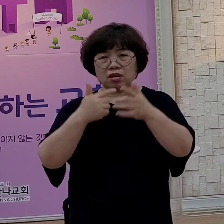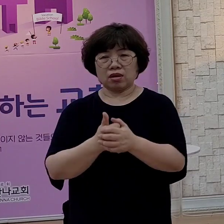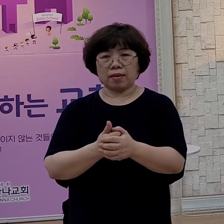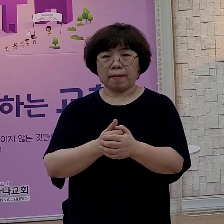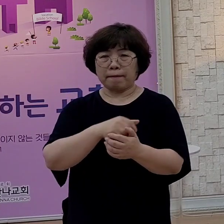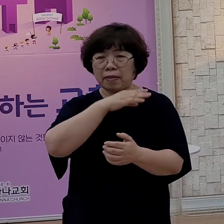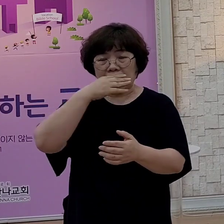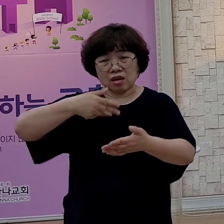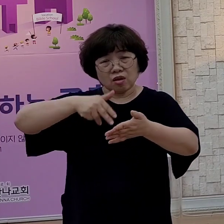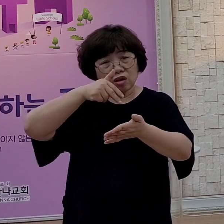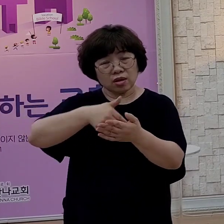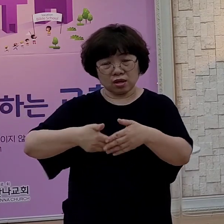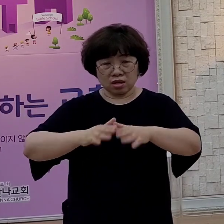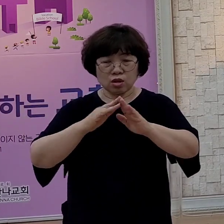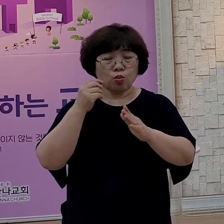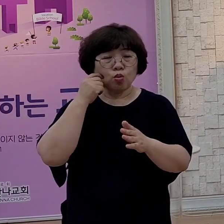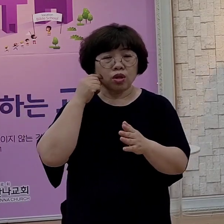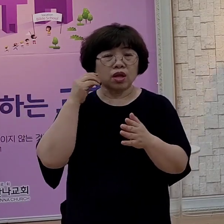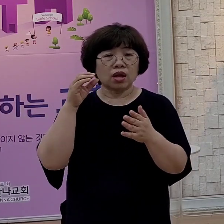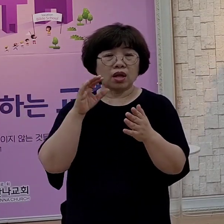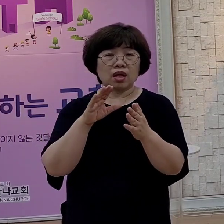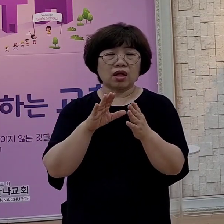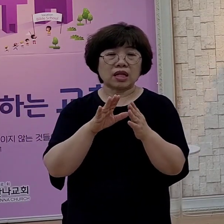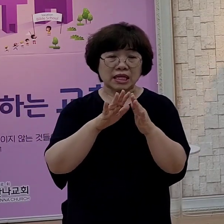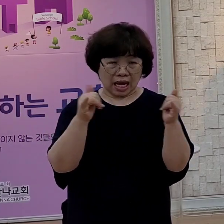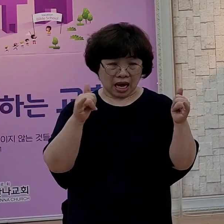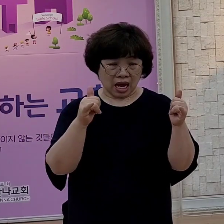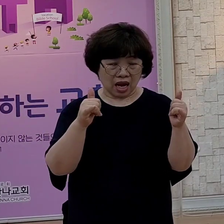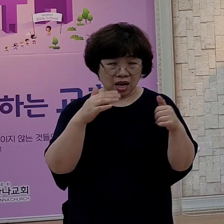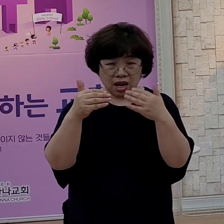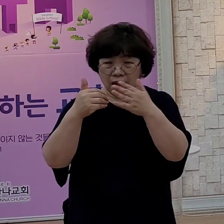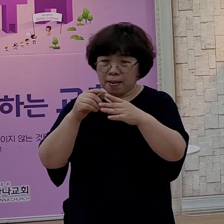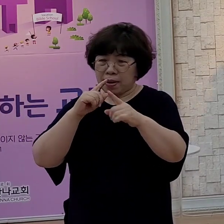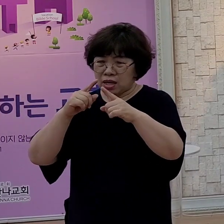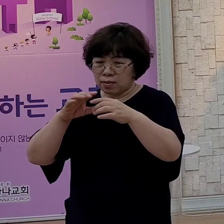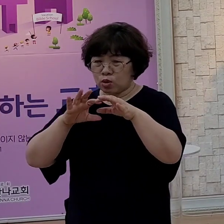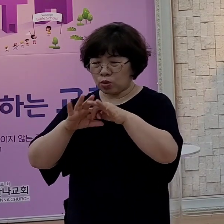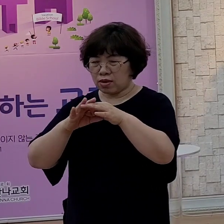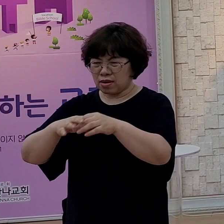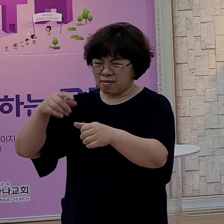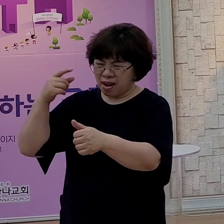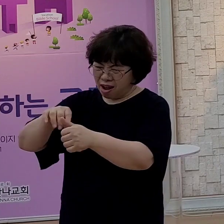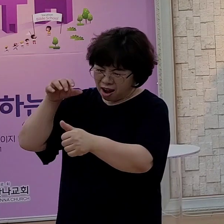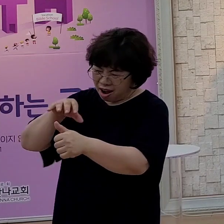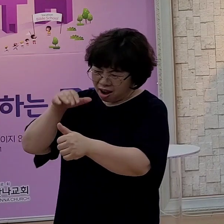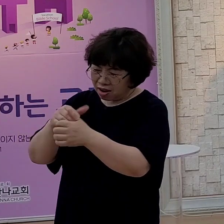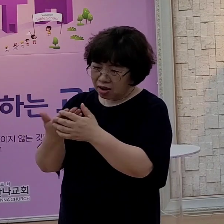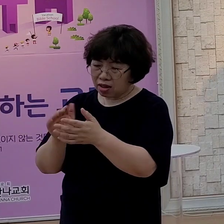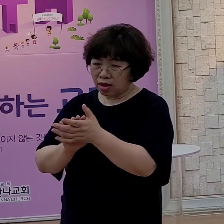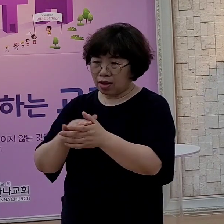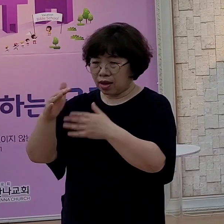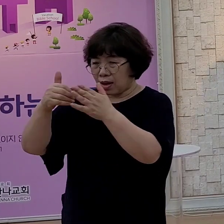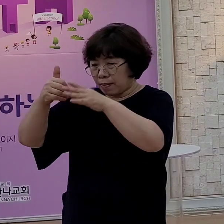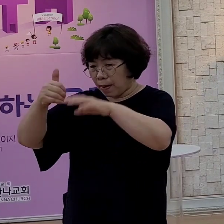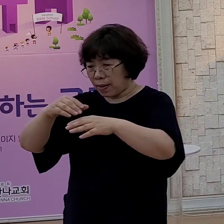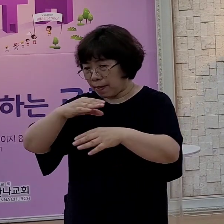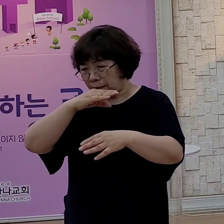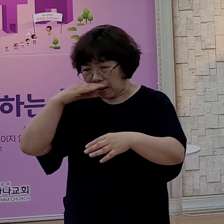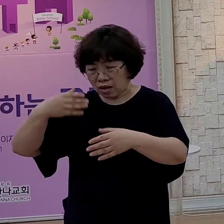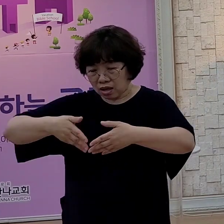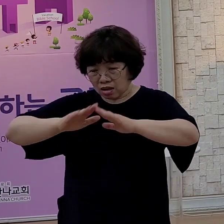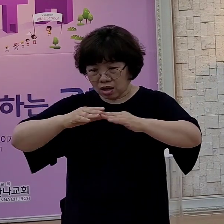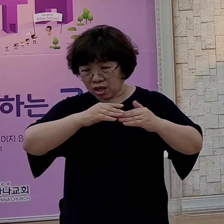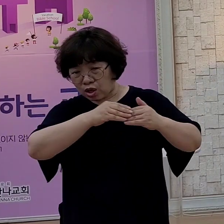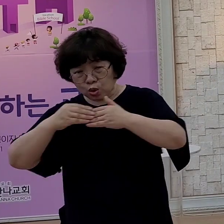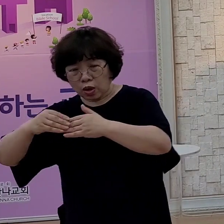있지 못한 자를 하나님의 말씀으로 권면하고 징계해서라도 하나님 앞에 바로 서도록 인도하는 게 이게